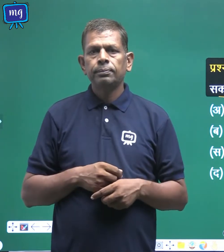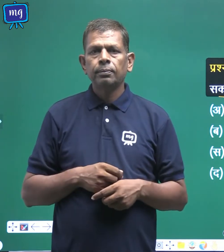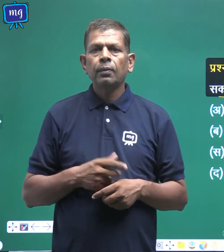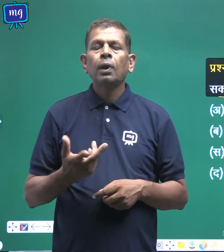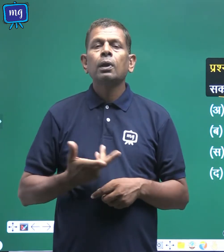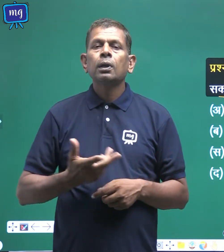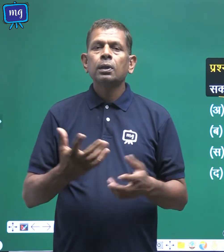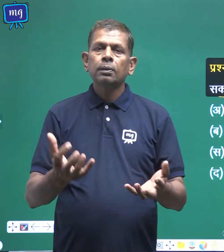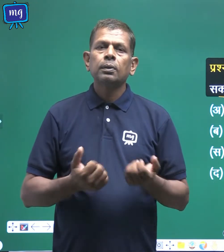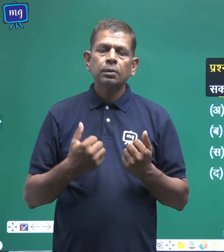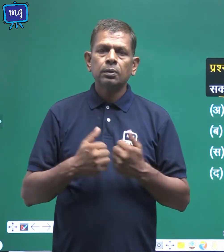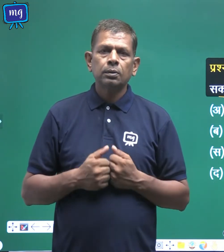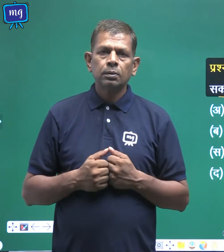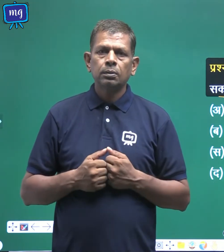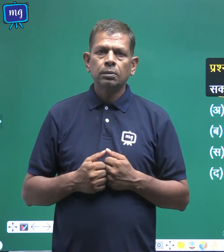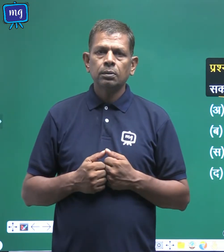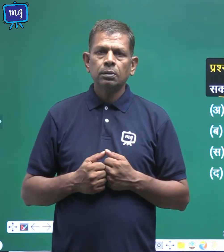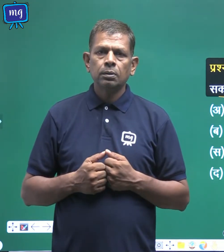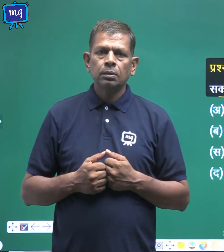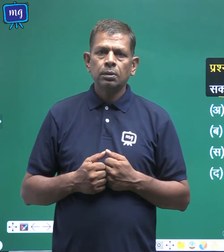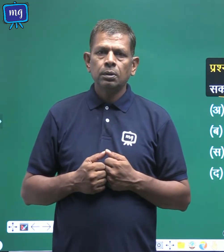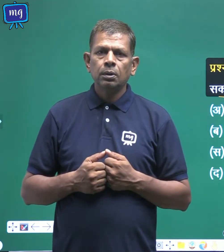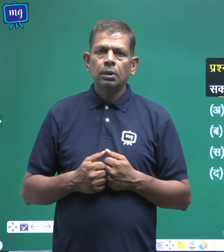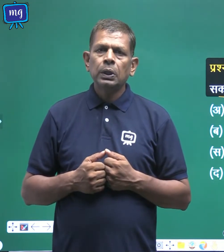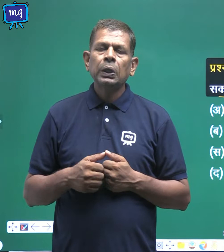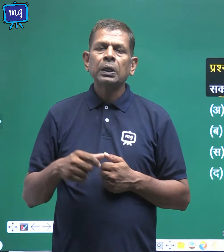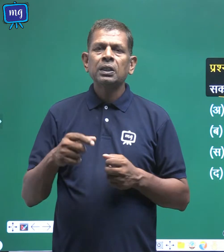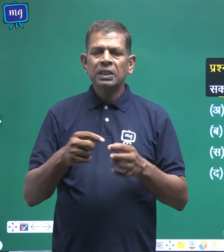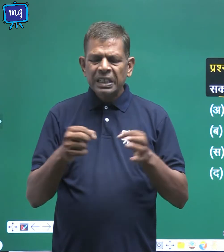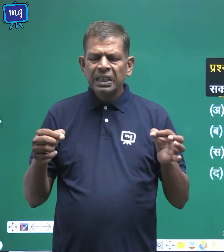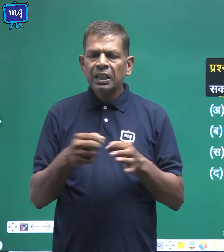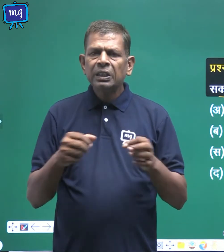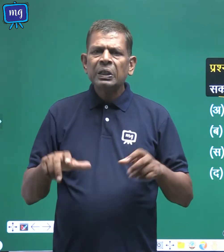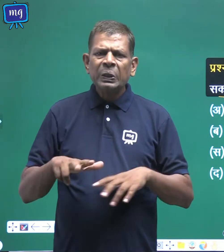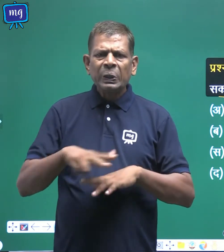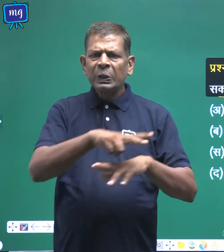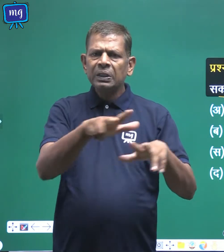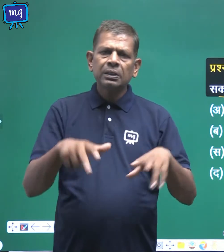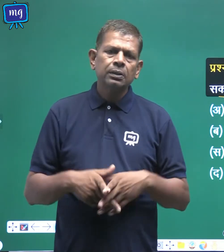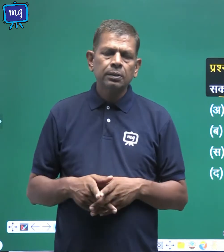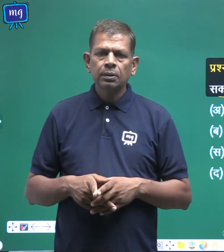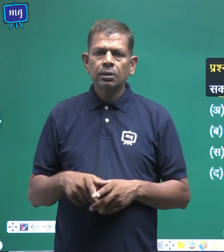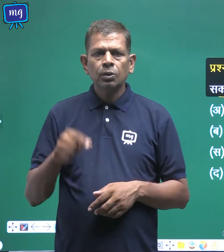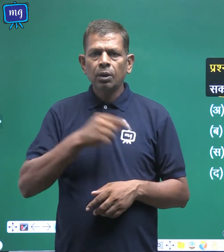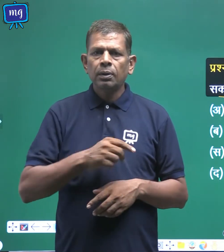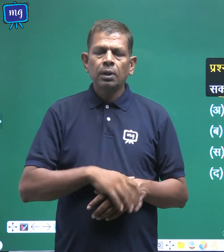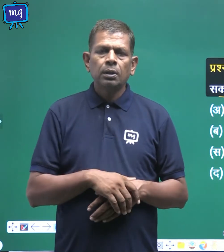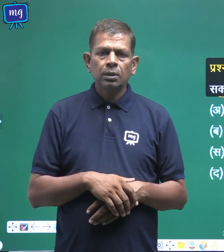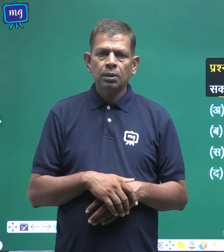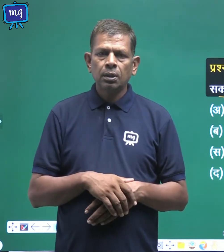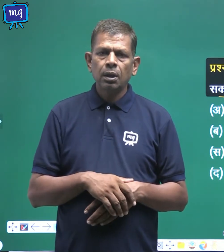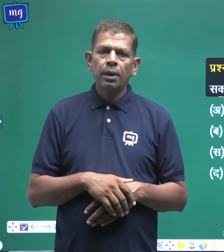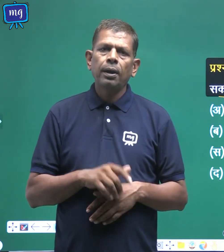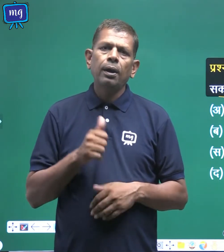किससे प्राप्त होता है रेशम बच्चों? रेशम कीट से। तो हम यहाँ लिखेंगे